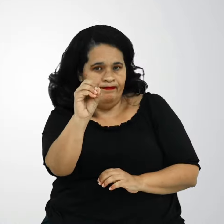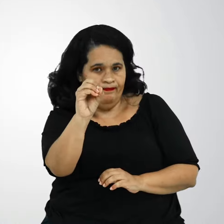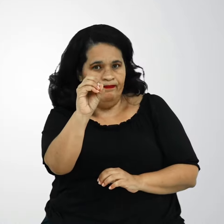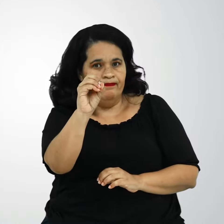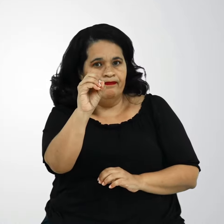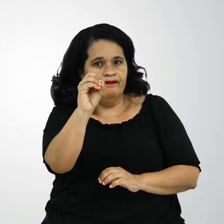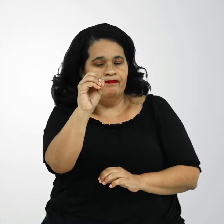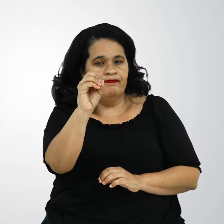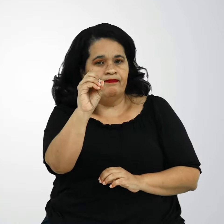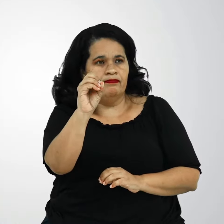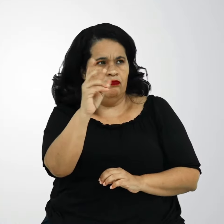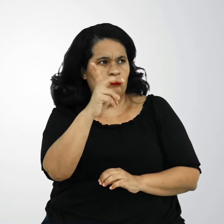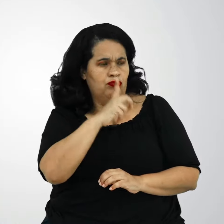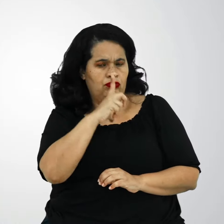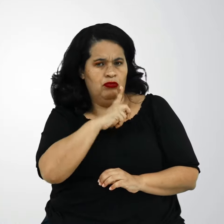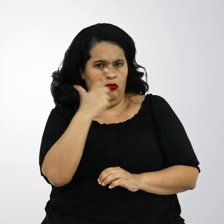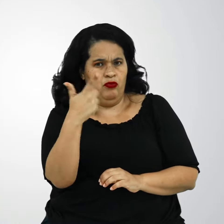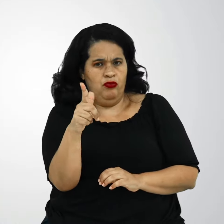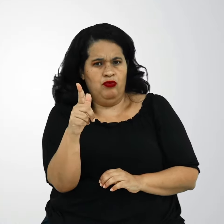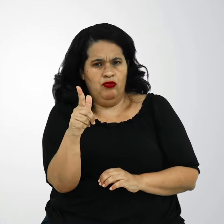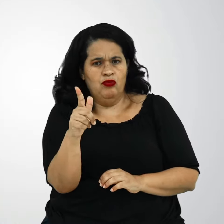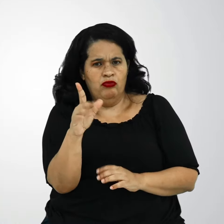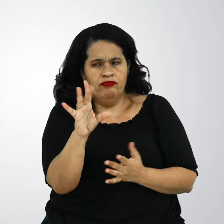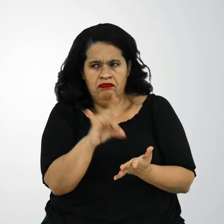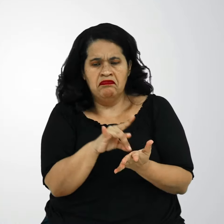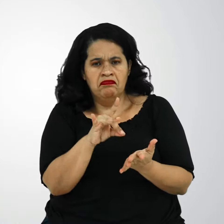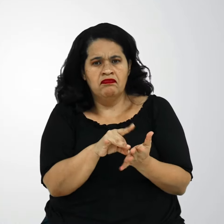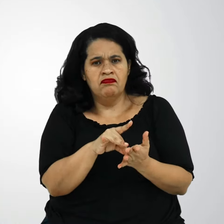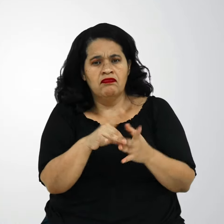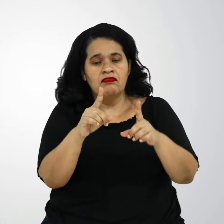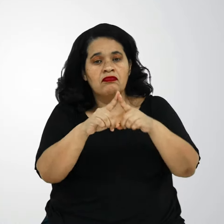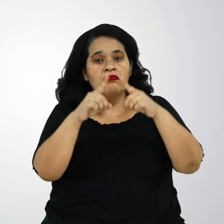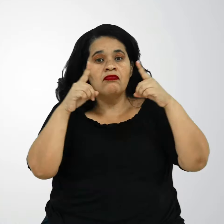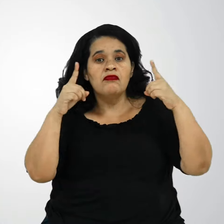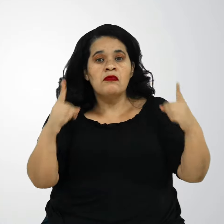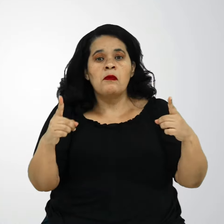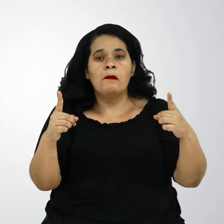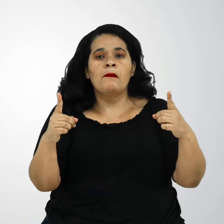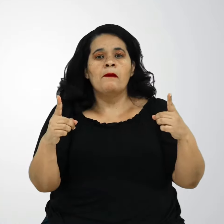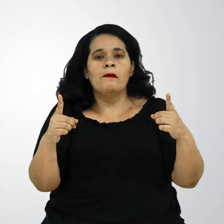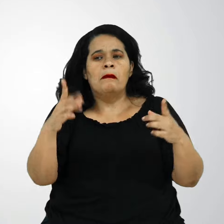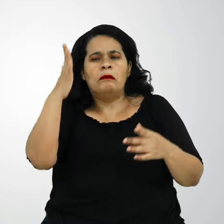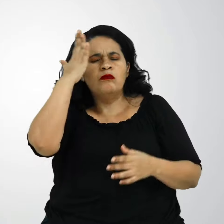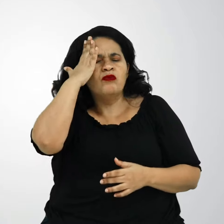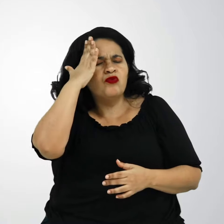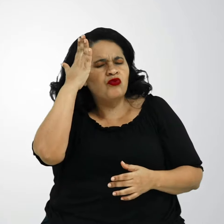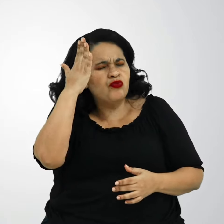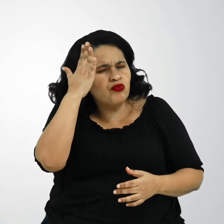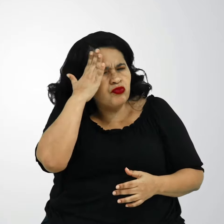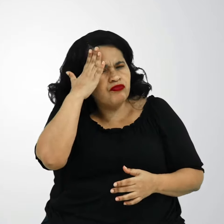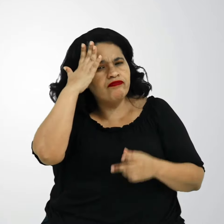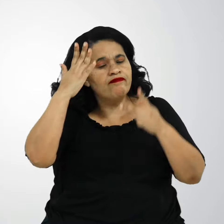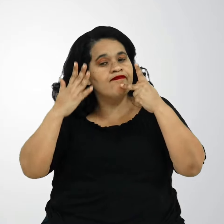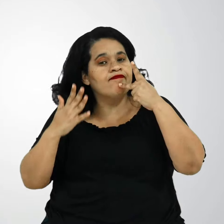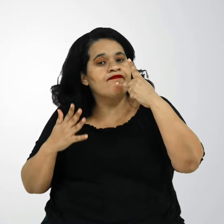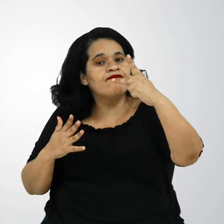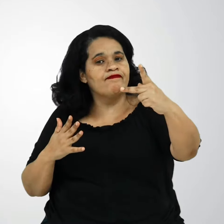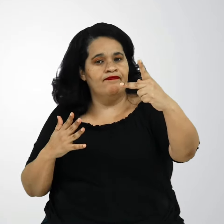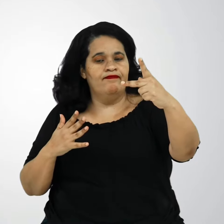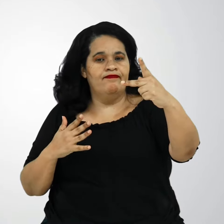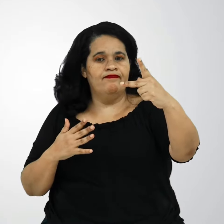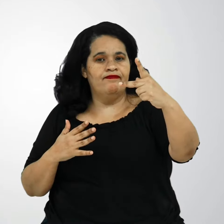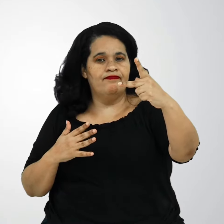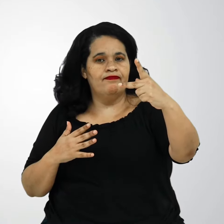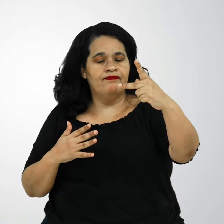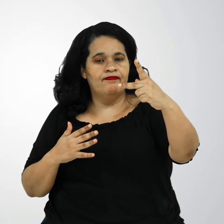posterior. Teve outros decretos posteriores, sim, mas o decreto, na compreensão, no cumprimento da profecia, até